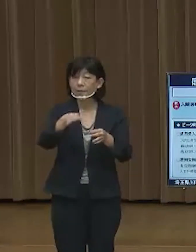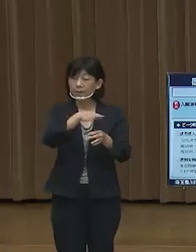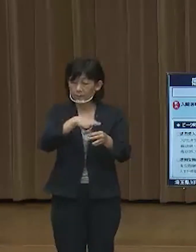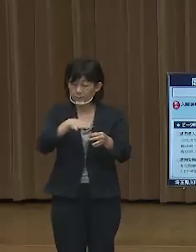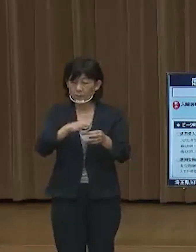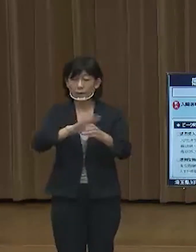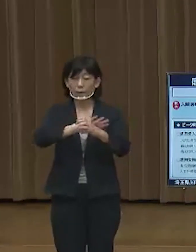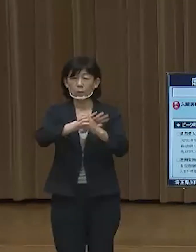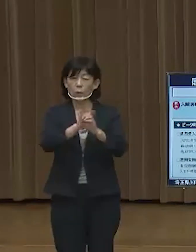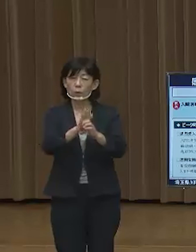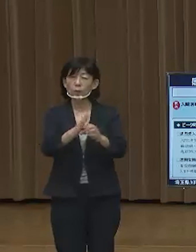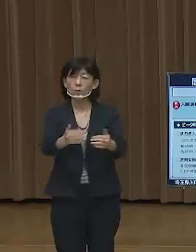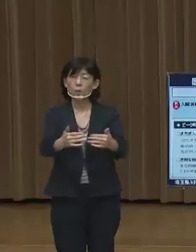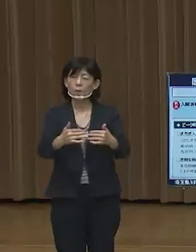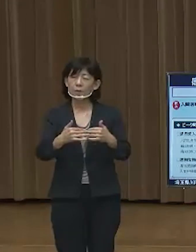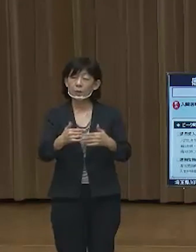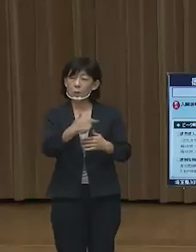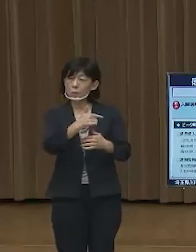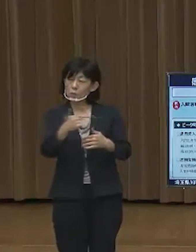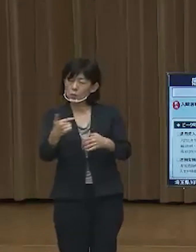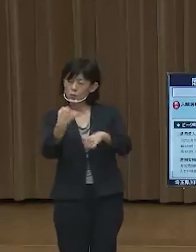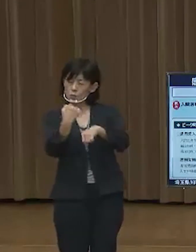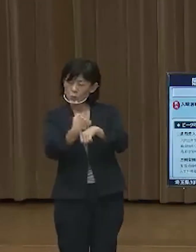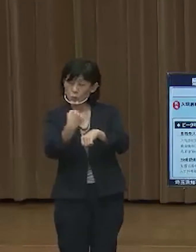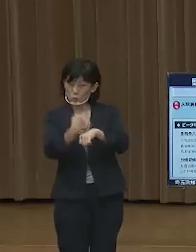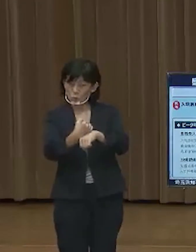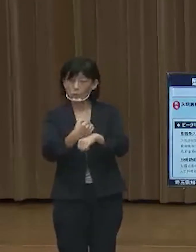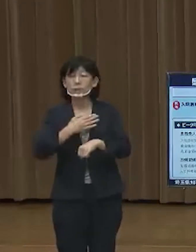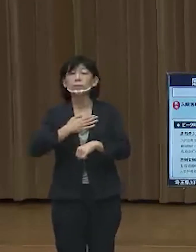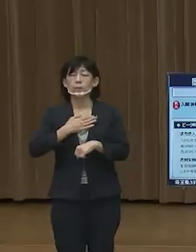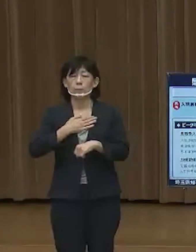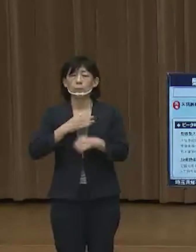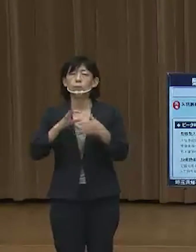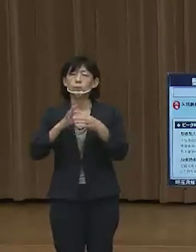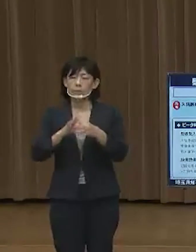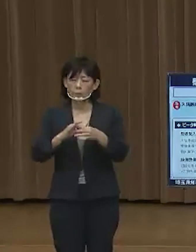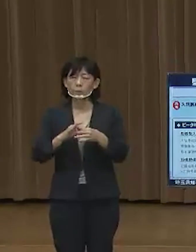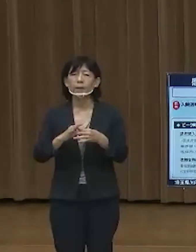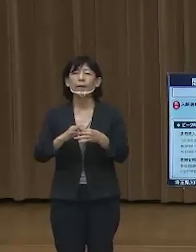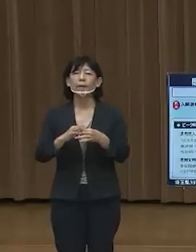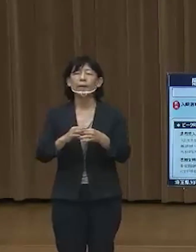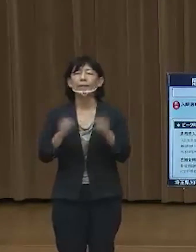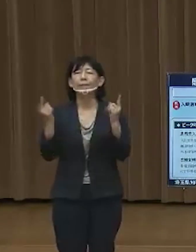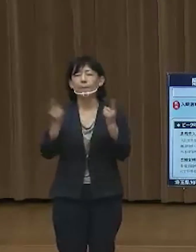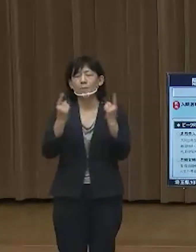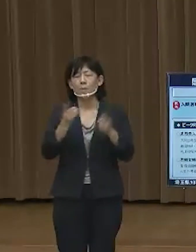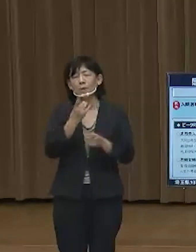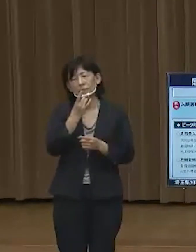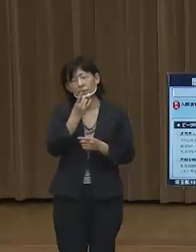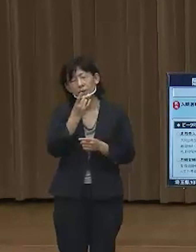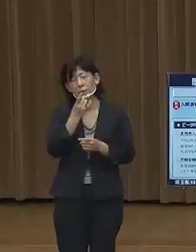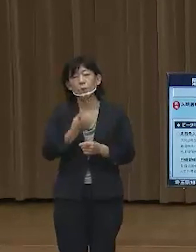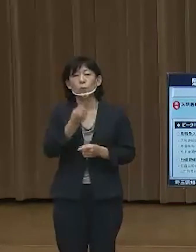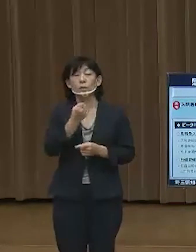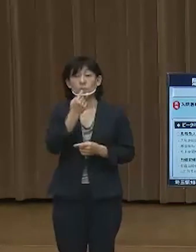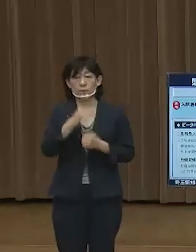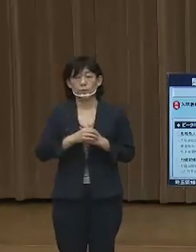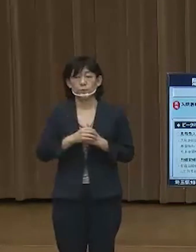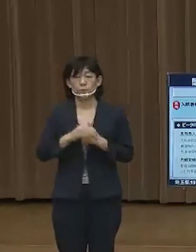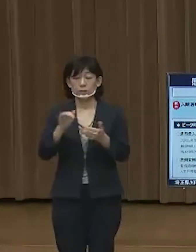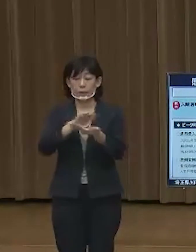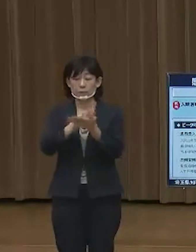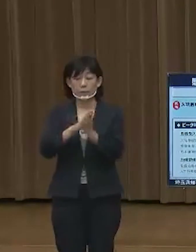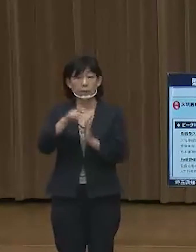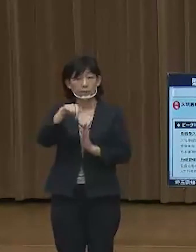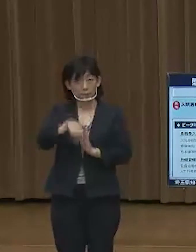ルス感染症の影響が大きいということから期待を寄せているところであります。すでに県内